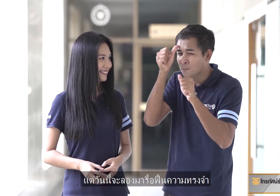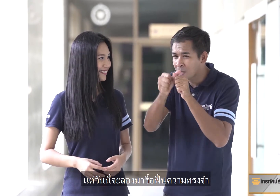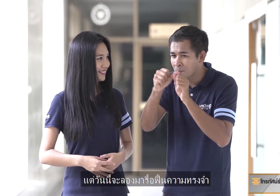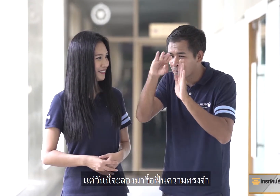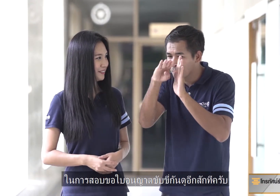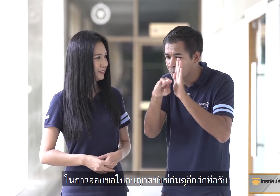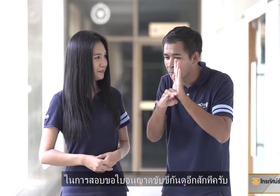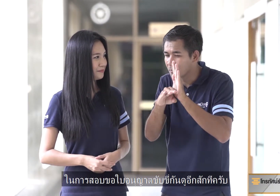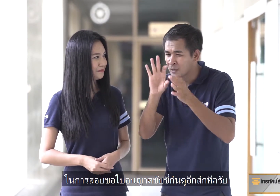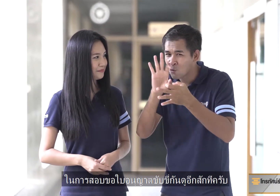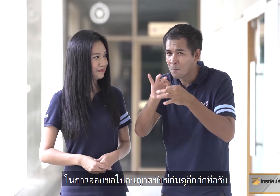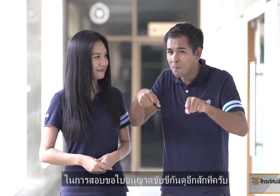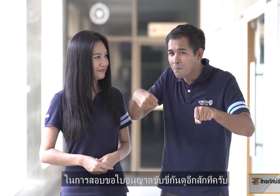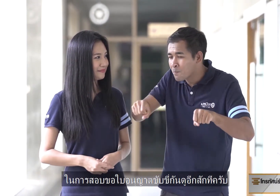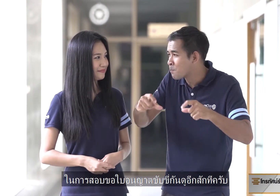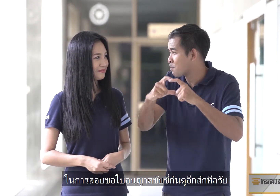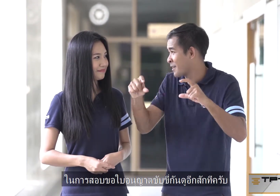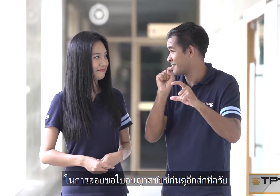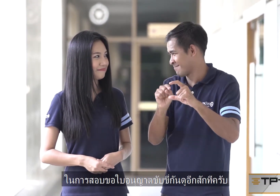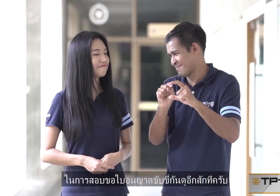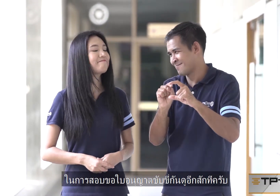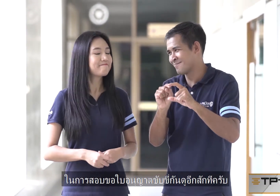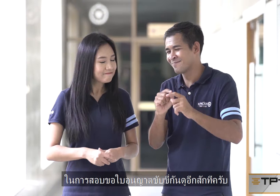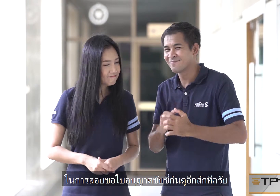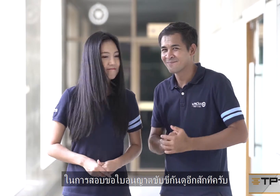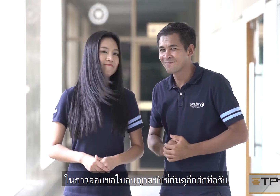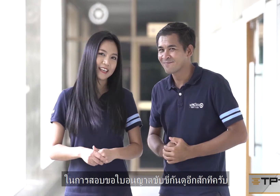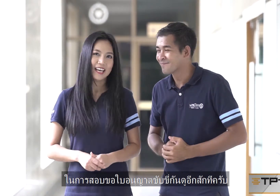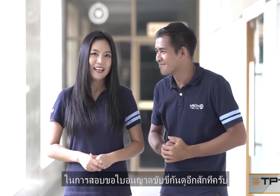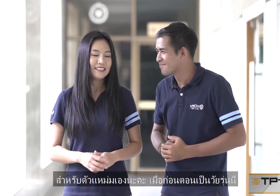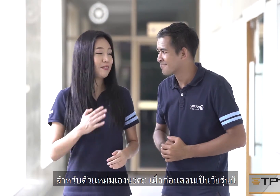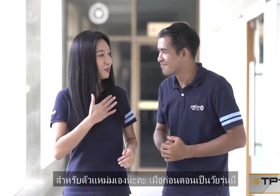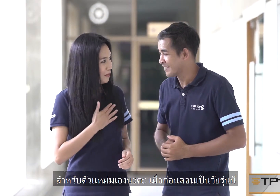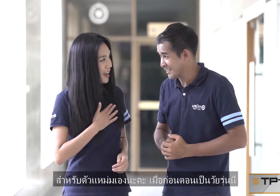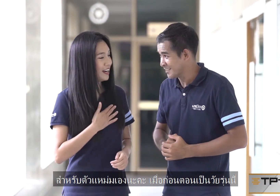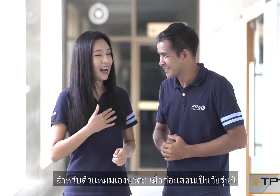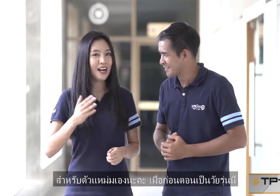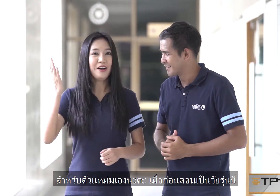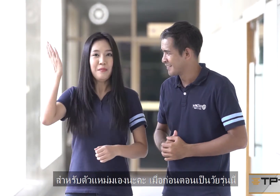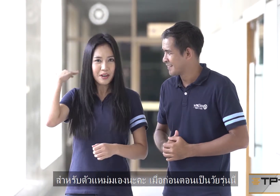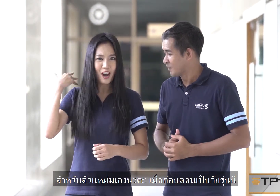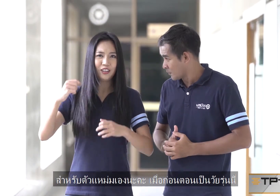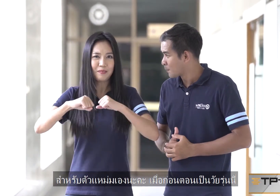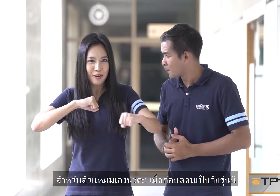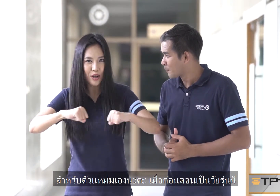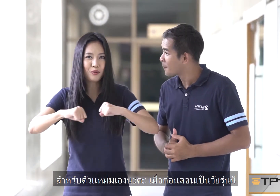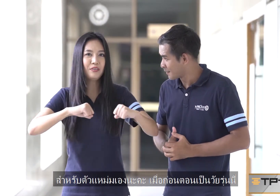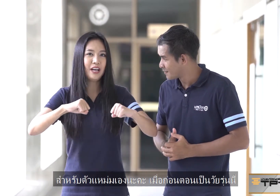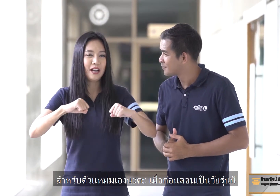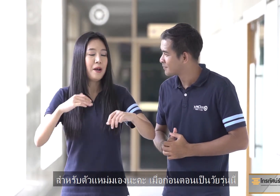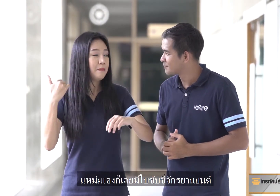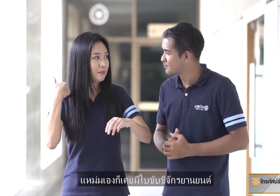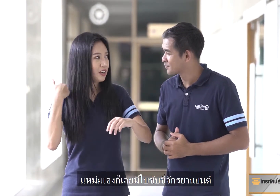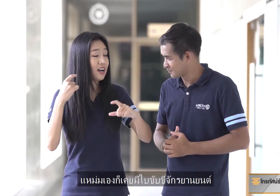ทรงจำในการสอบขอใบอนุญาตขับขี่กันดูอีกสักทีครับ สำหรับตัวแมมเองนะคะเมื่อก่อนตอนเป็นวัย